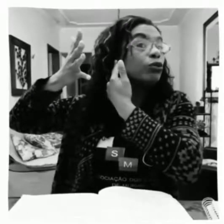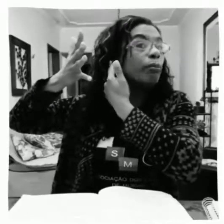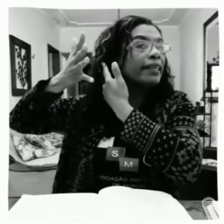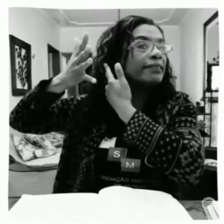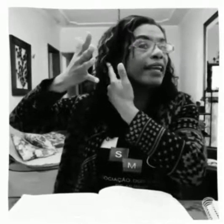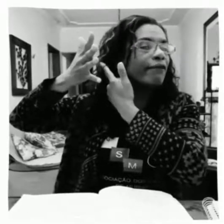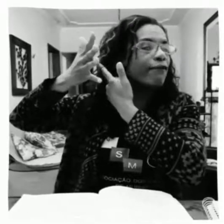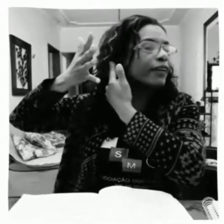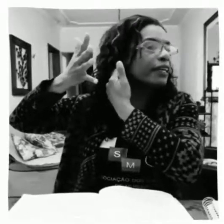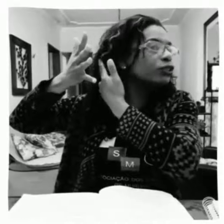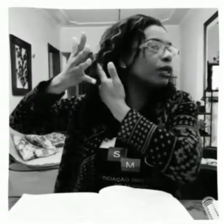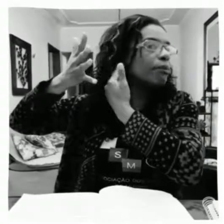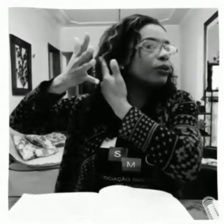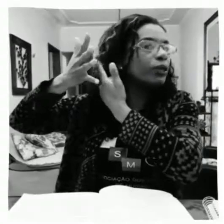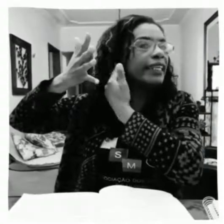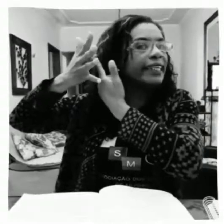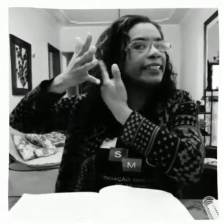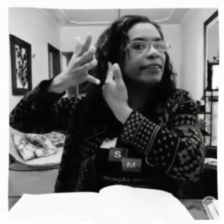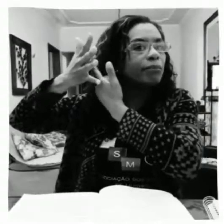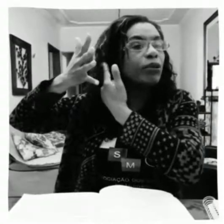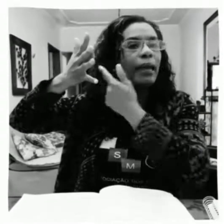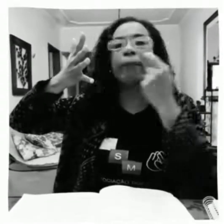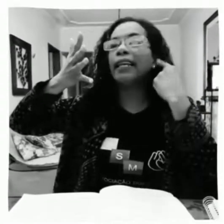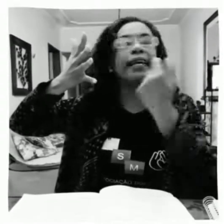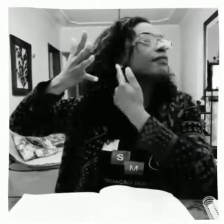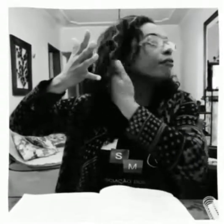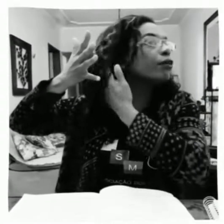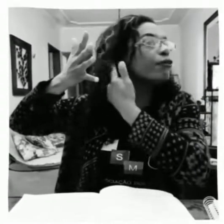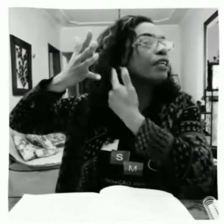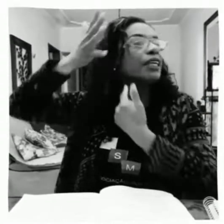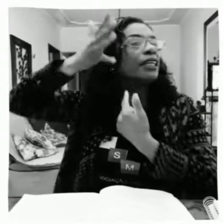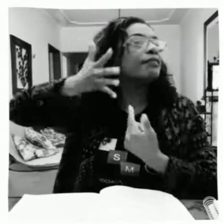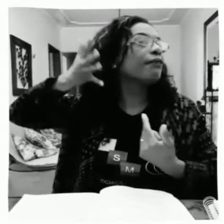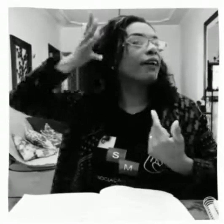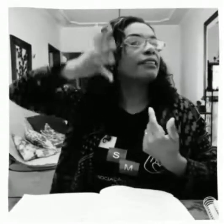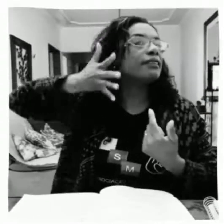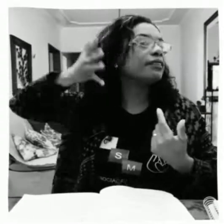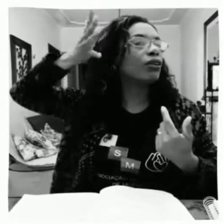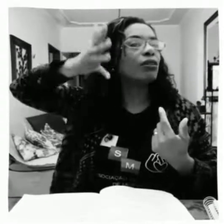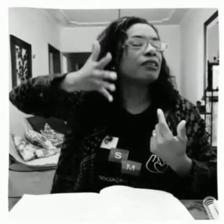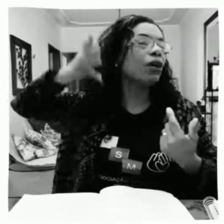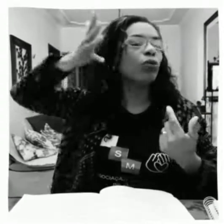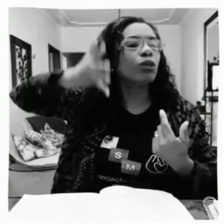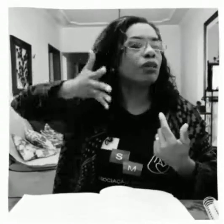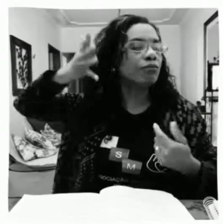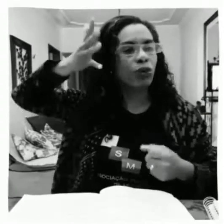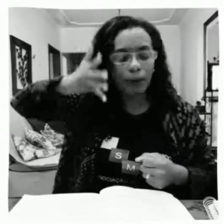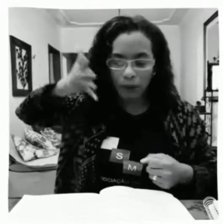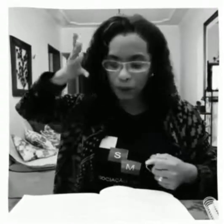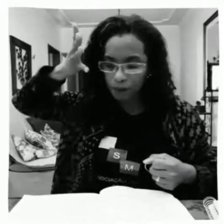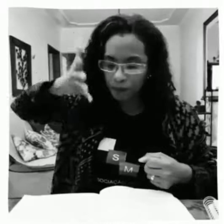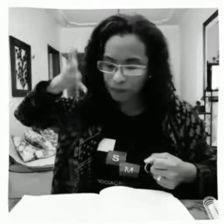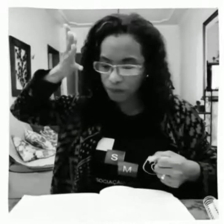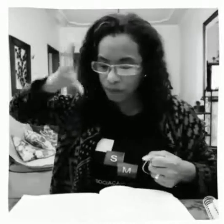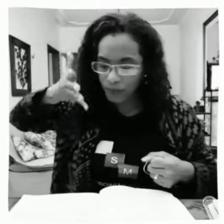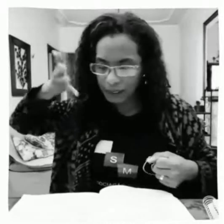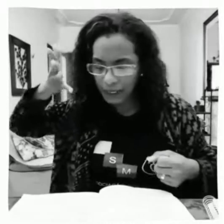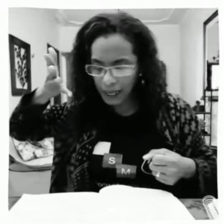espaço neutro, mas em frente à minha orelha. Porque a palestra você vai ouvir. E você faz assim, ó, circula com a